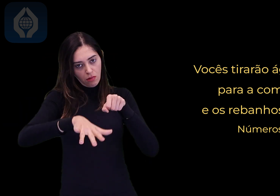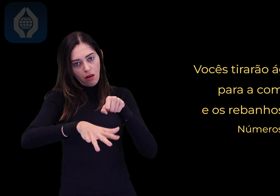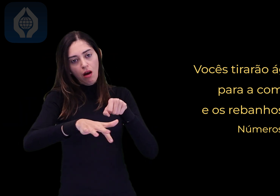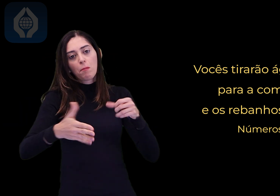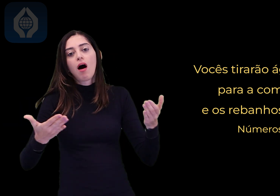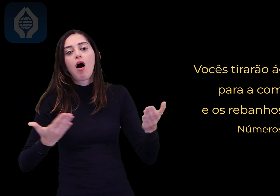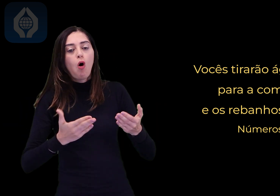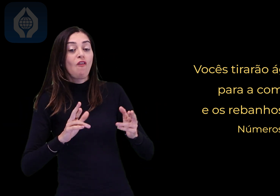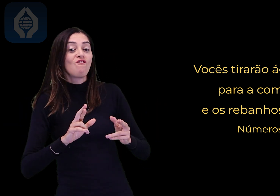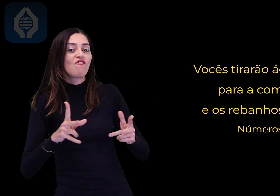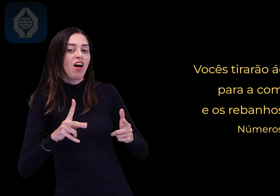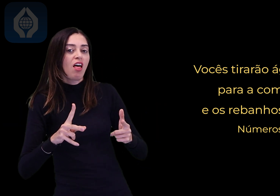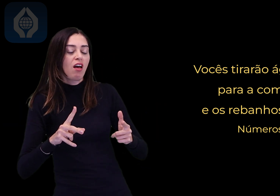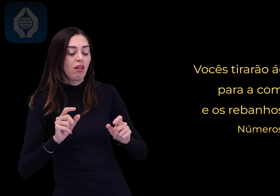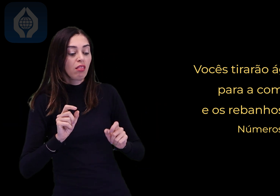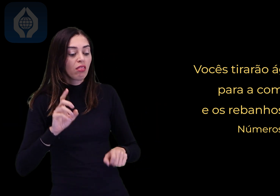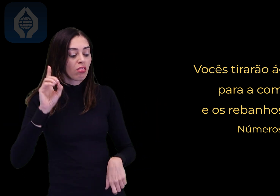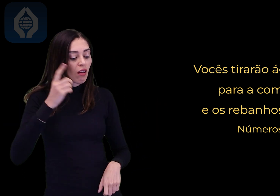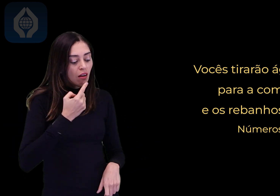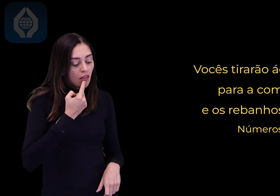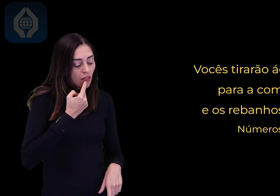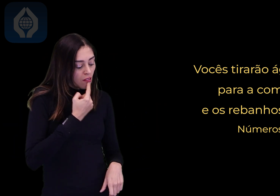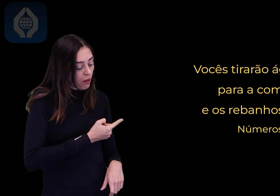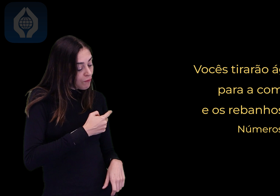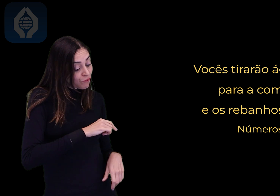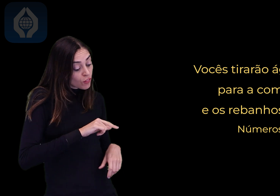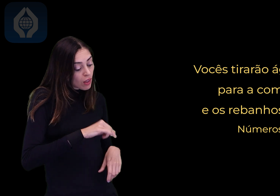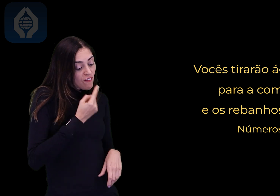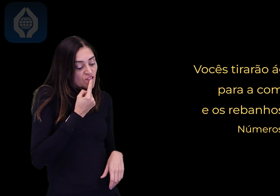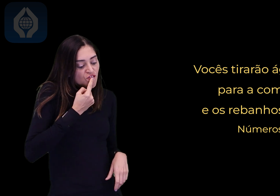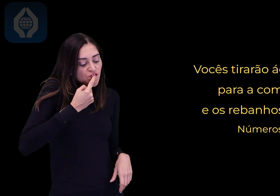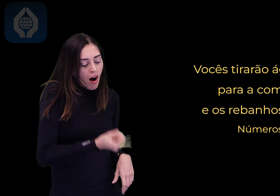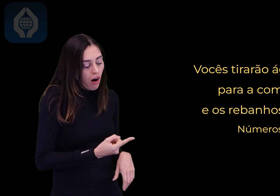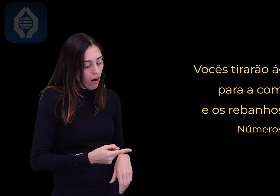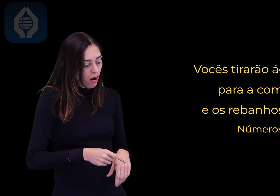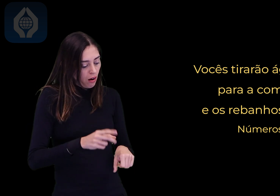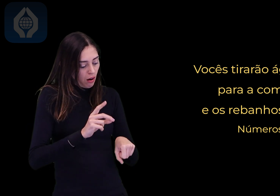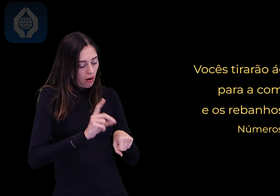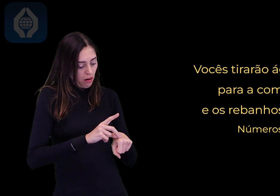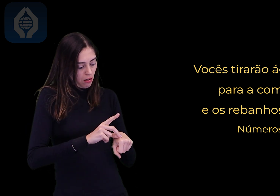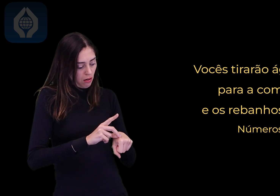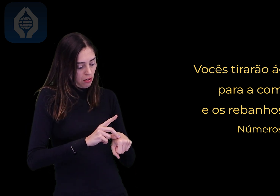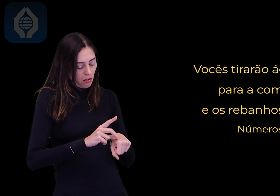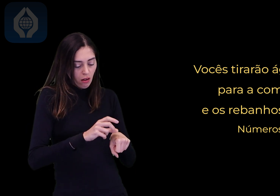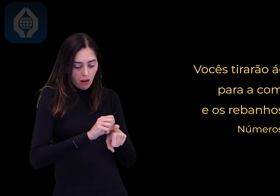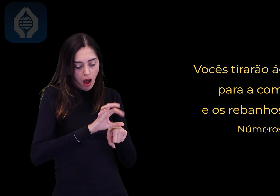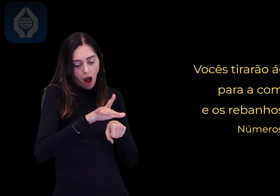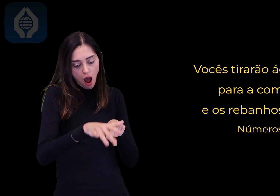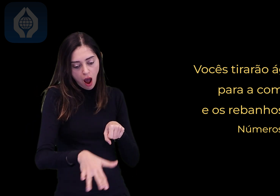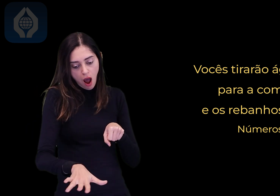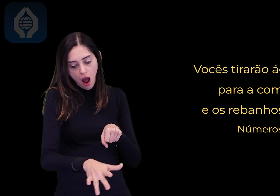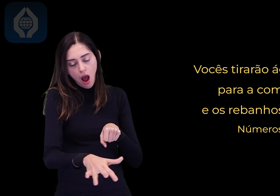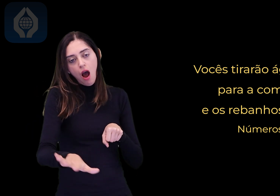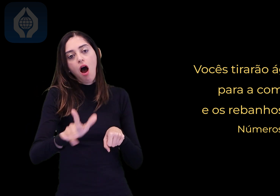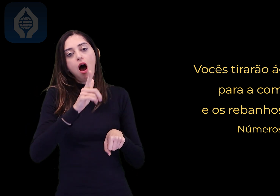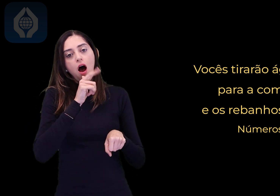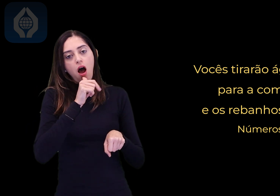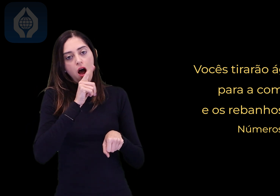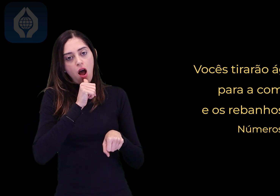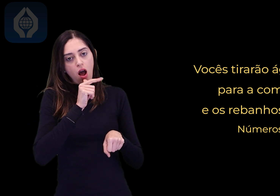que batesse na rocha. Dessa vez, o Senhor lhe disse apenas que falasse à rocha. Em cada ocasião, Deus lhes disse